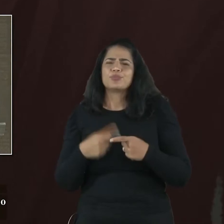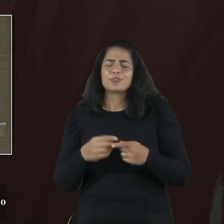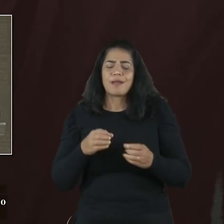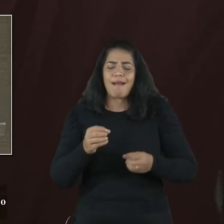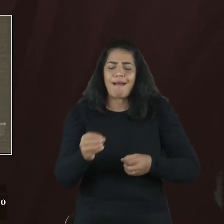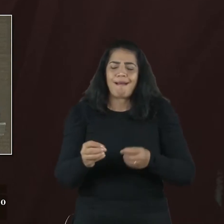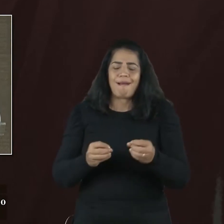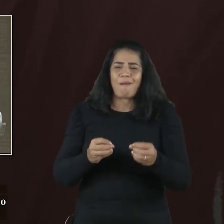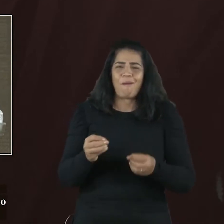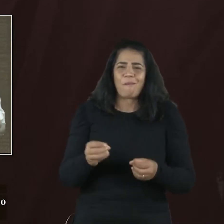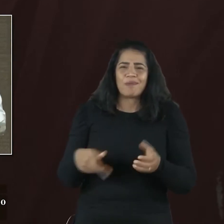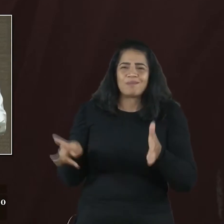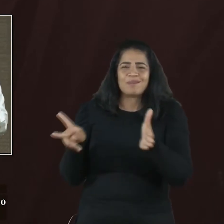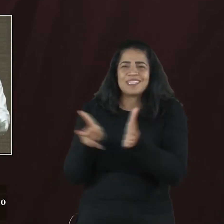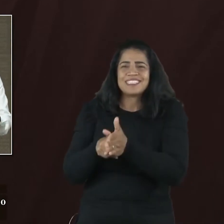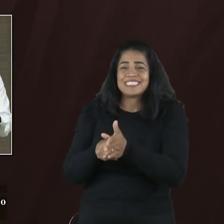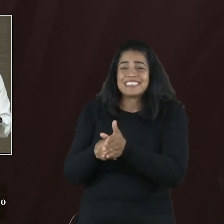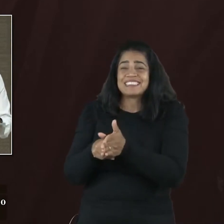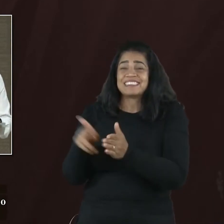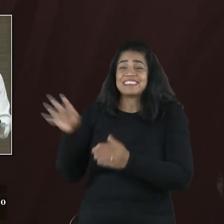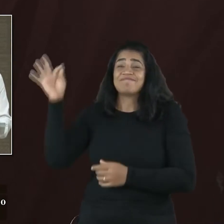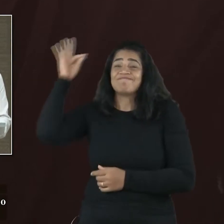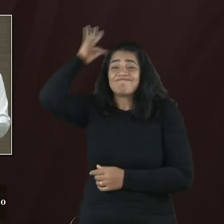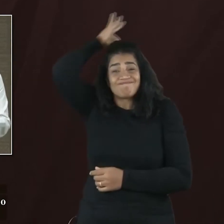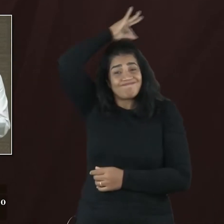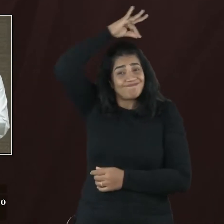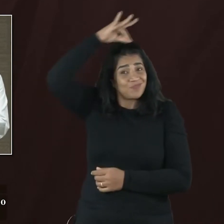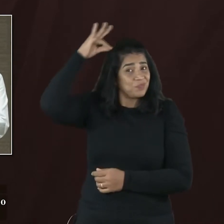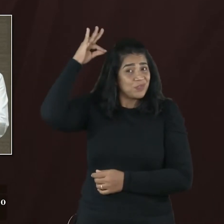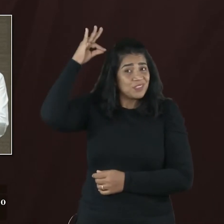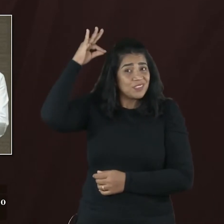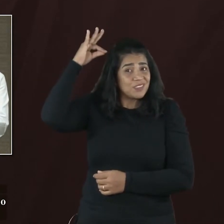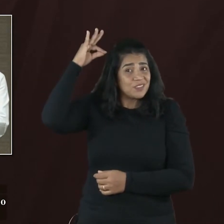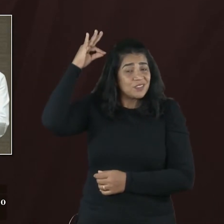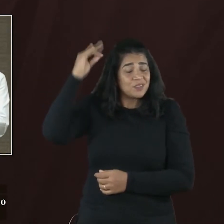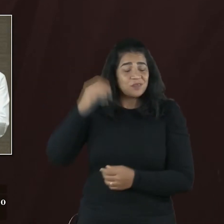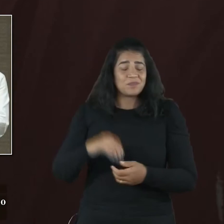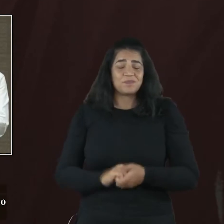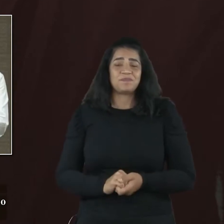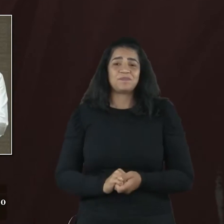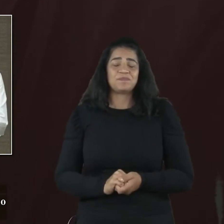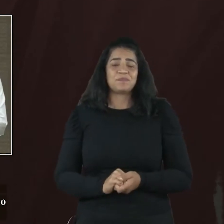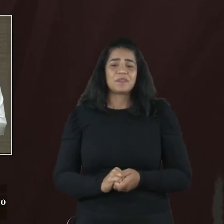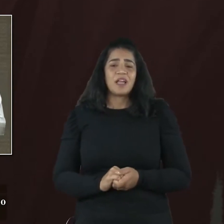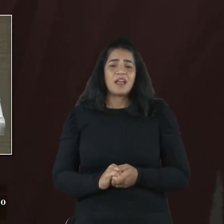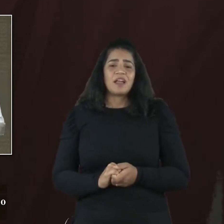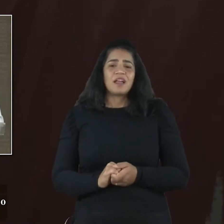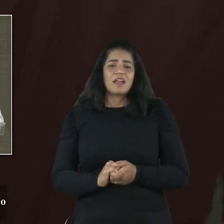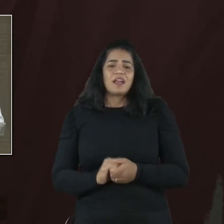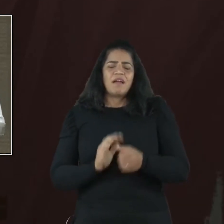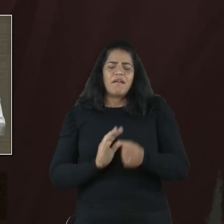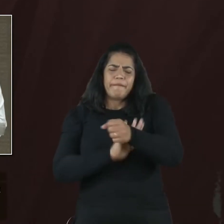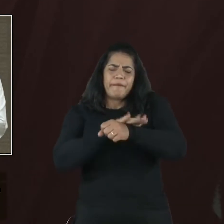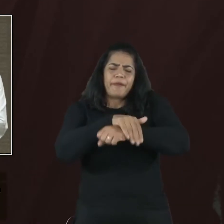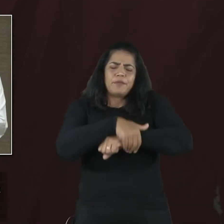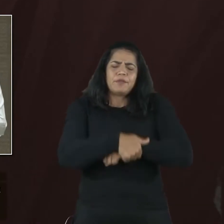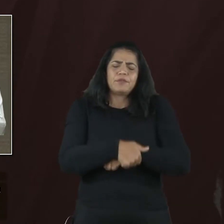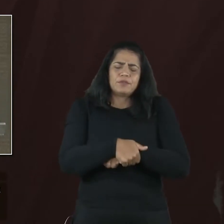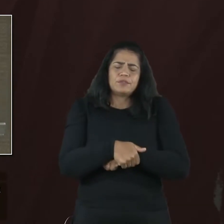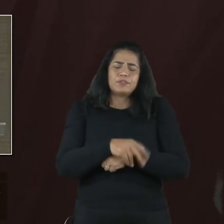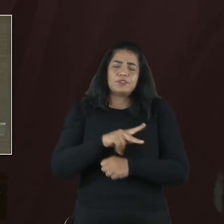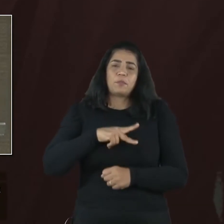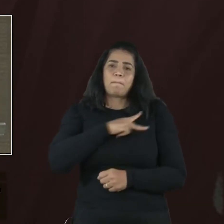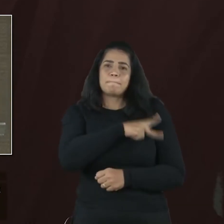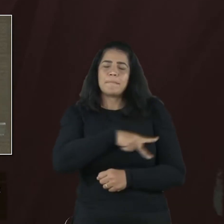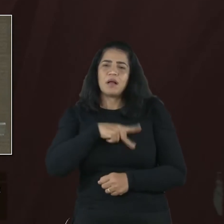o Espírito. Amém? E naquela noite sobreveio a Paulo uma visão, porque